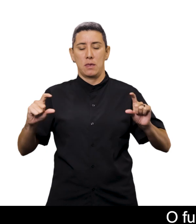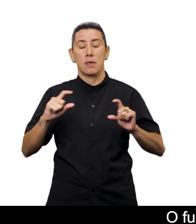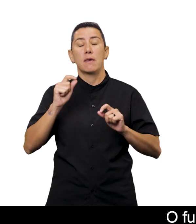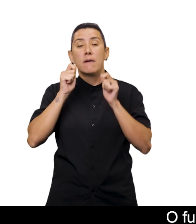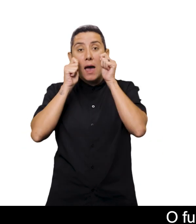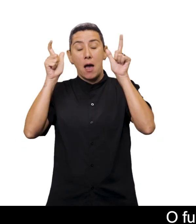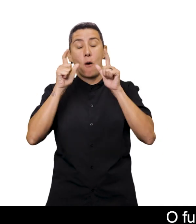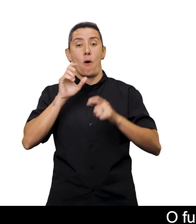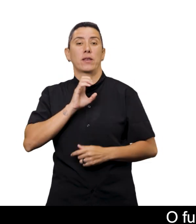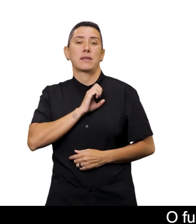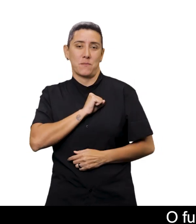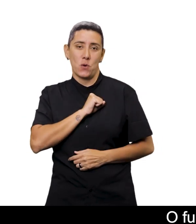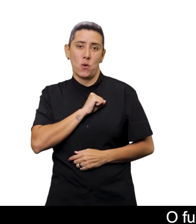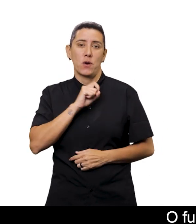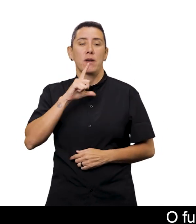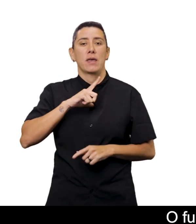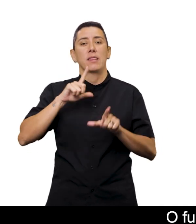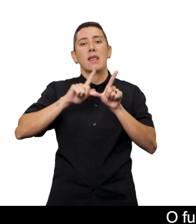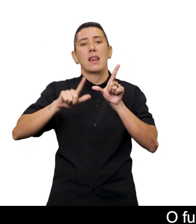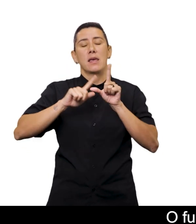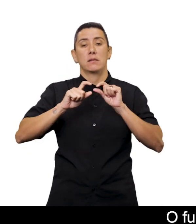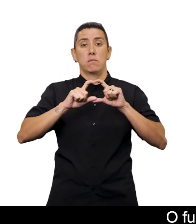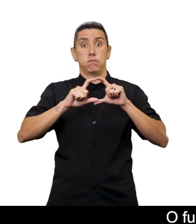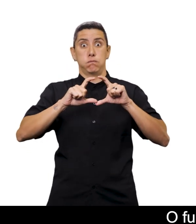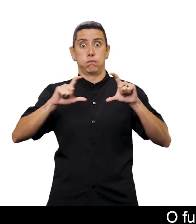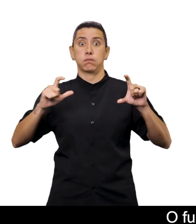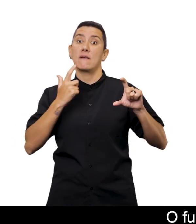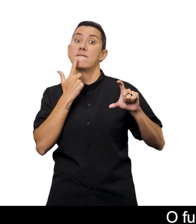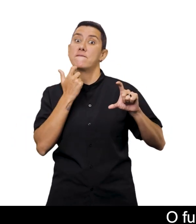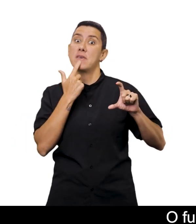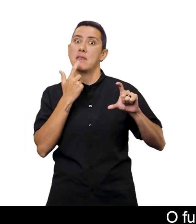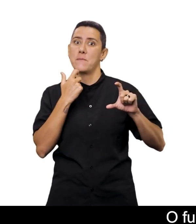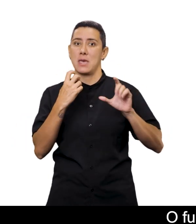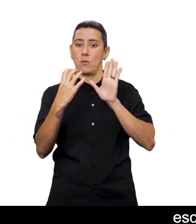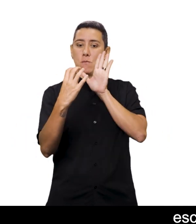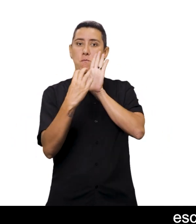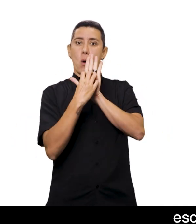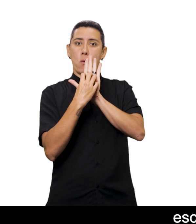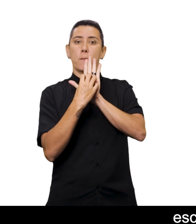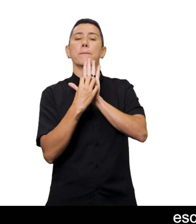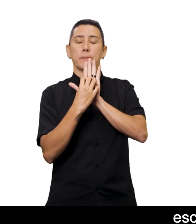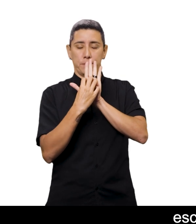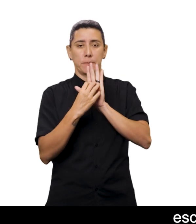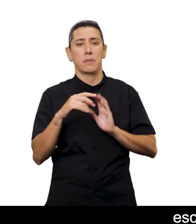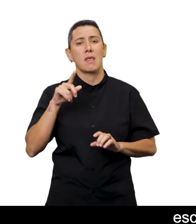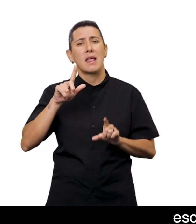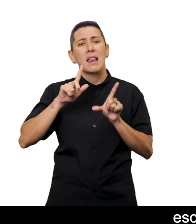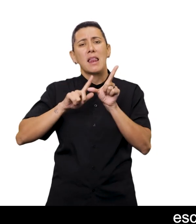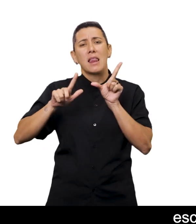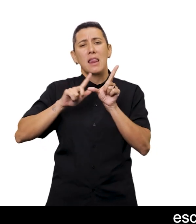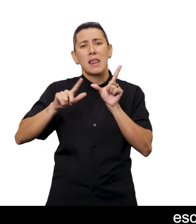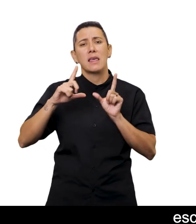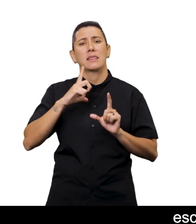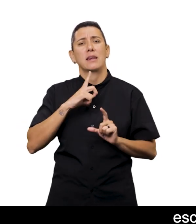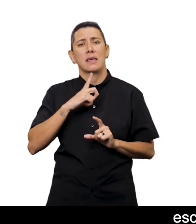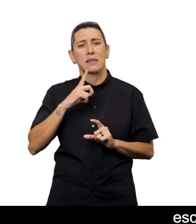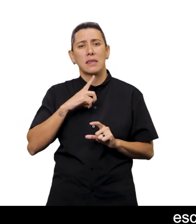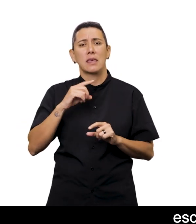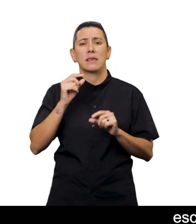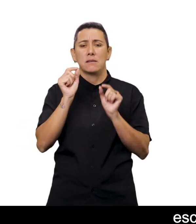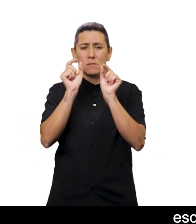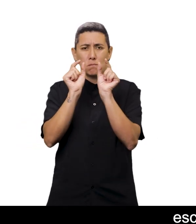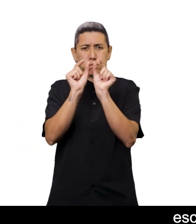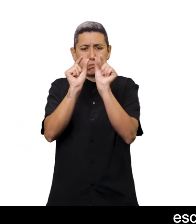O fundo é branco e sobre ele está a frase A Cor d'Amor, escrita em letras maiúsculas vermelhas